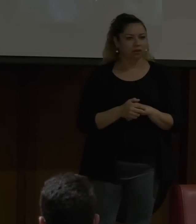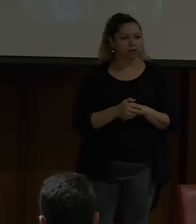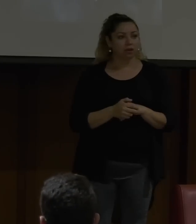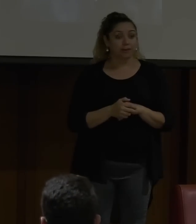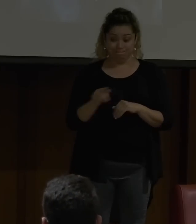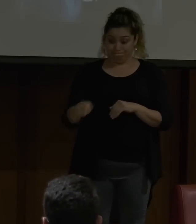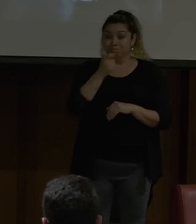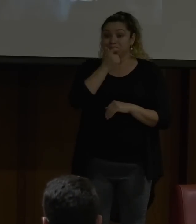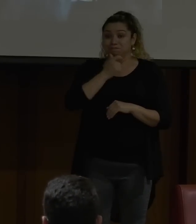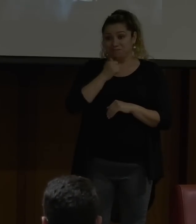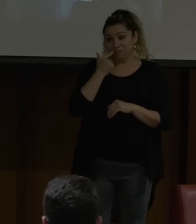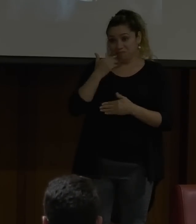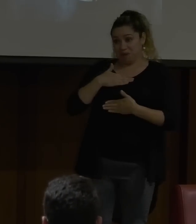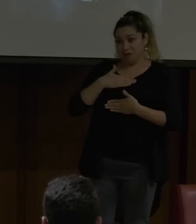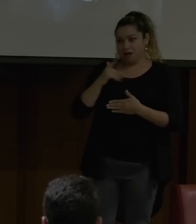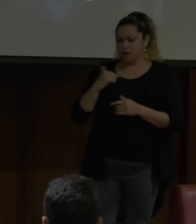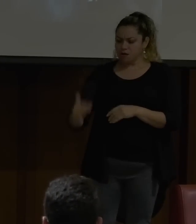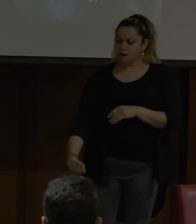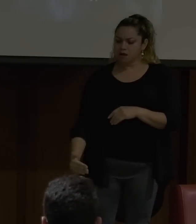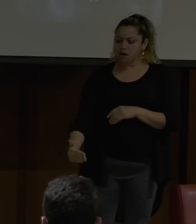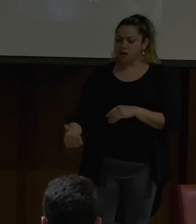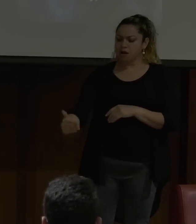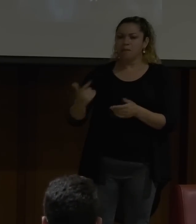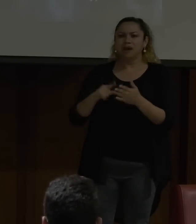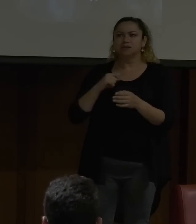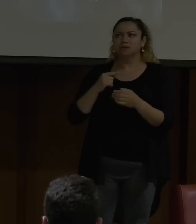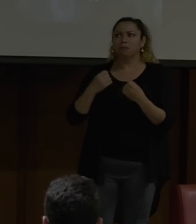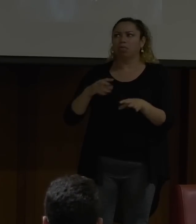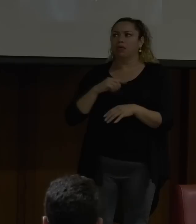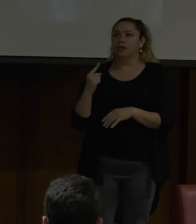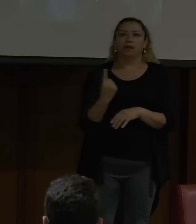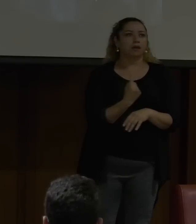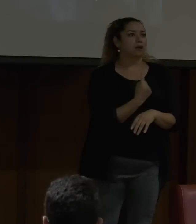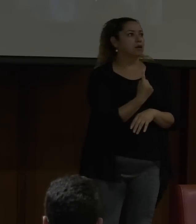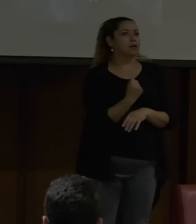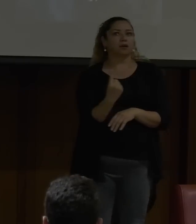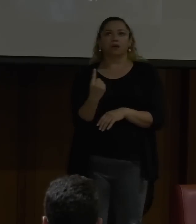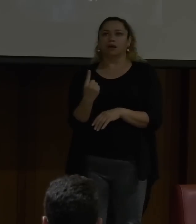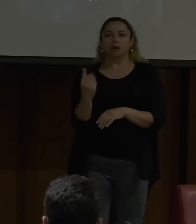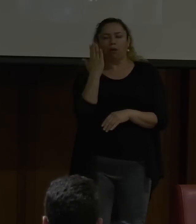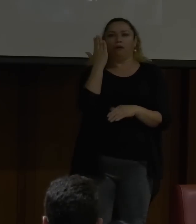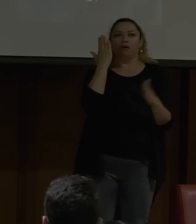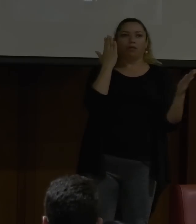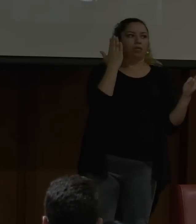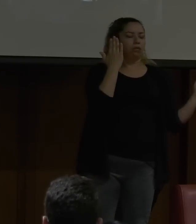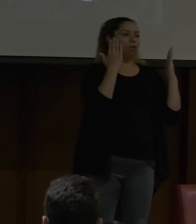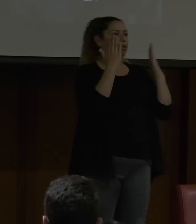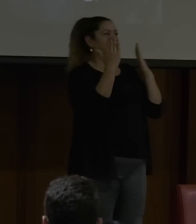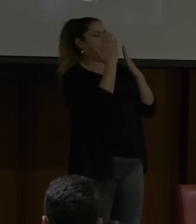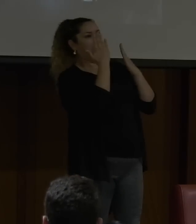Y Leandro Díaz creció como un retoño perdido, realmente en esa sierra. Y por eso, a través de su